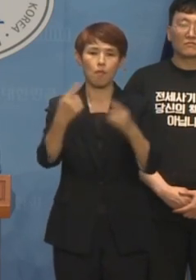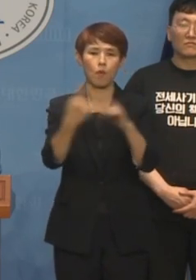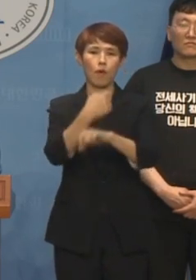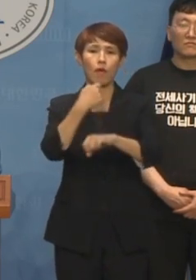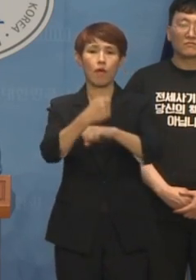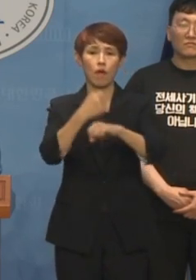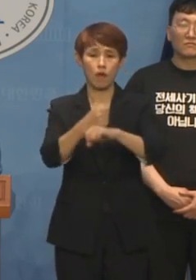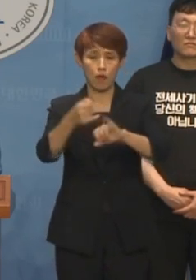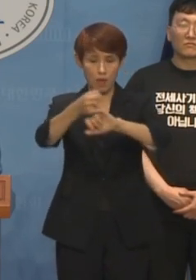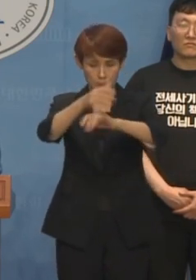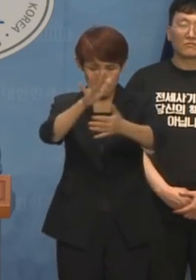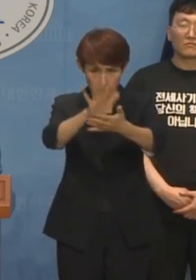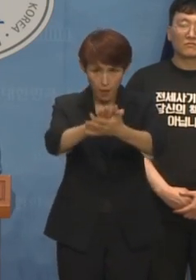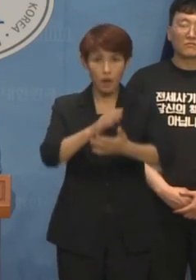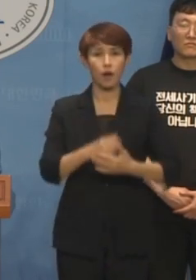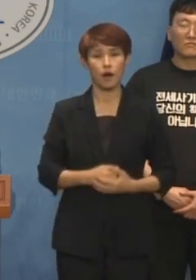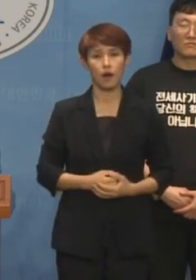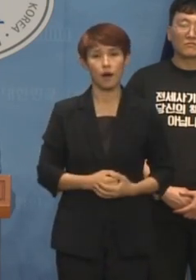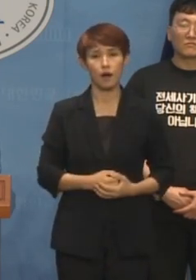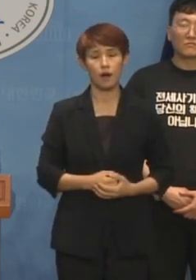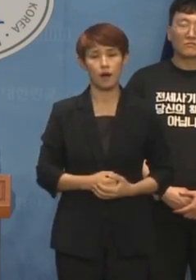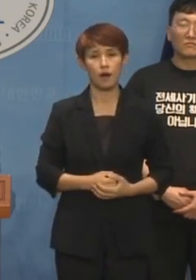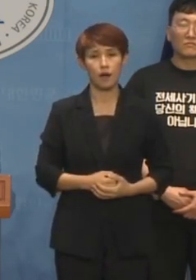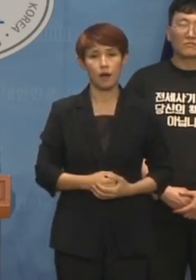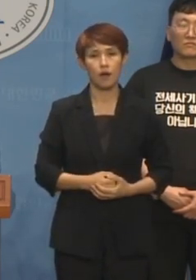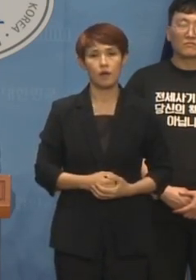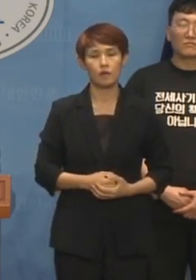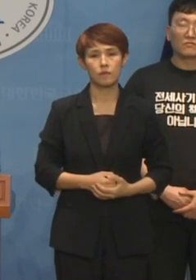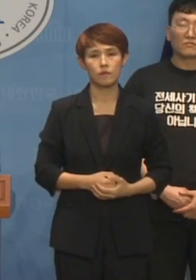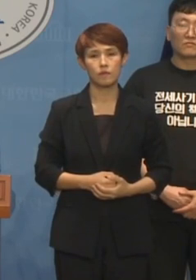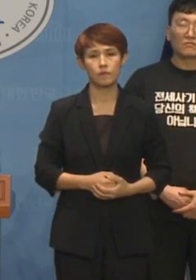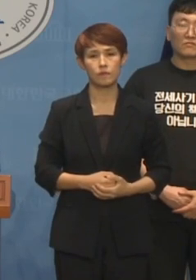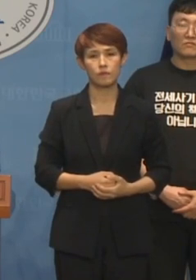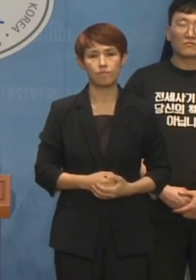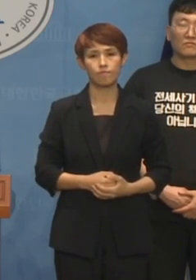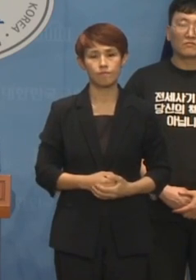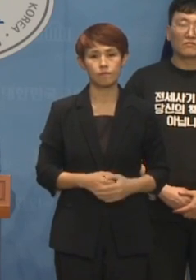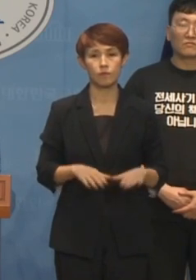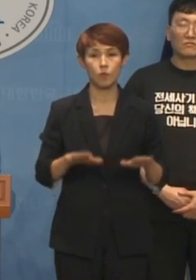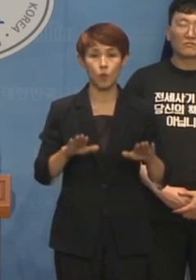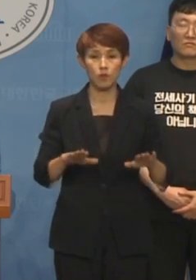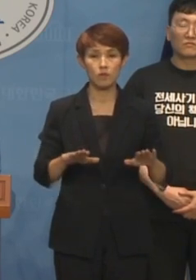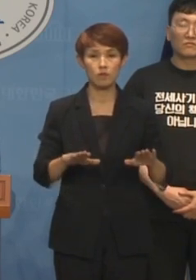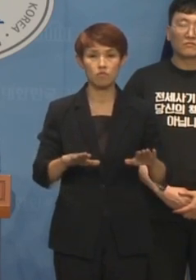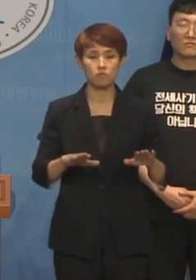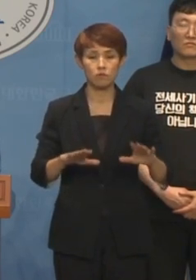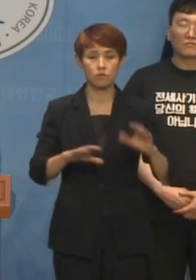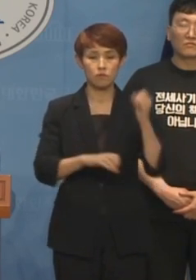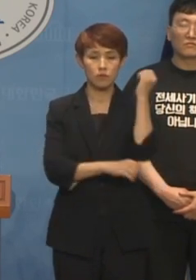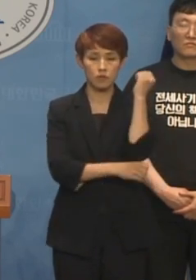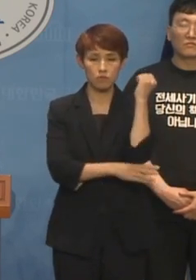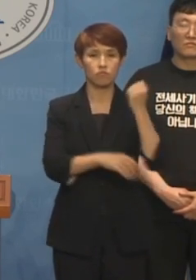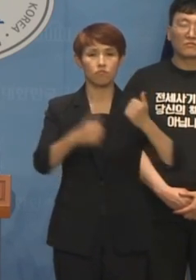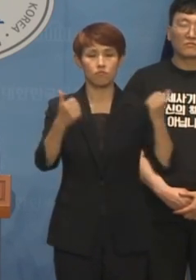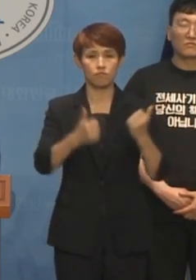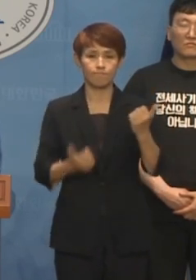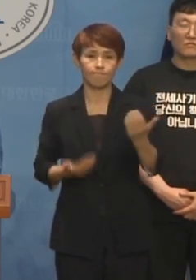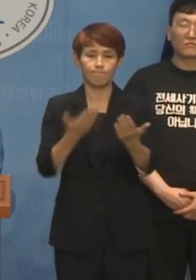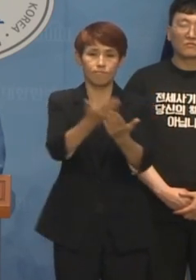국민들께 약속드린 바이기 때문에 오늘 이 안건 부의 자체까지를 반대하는